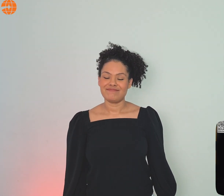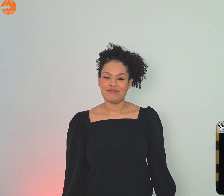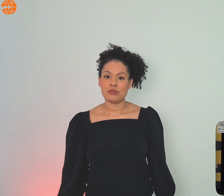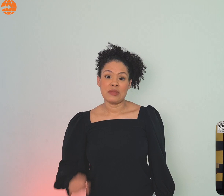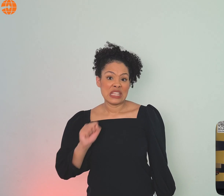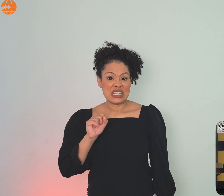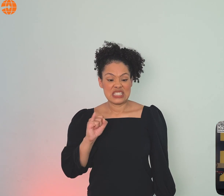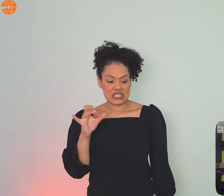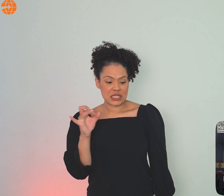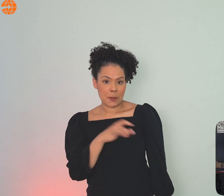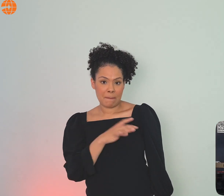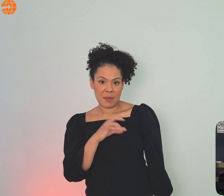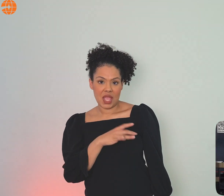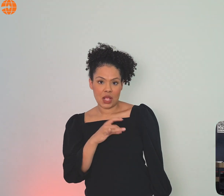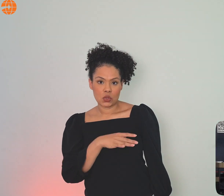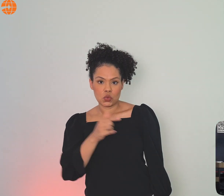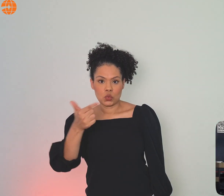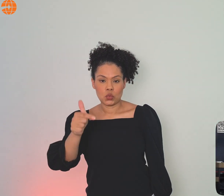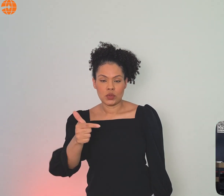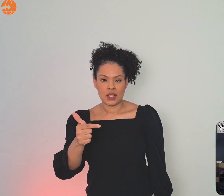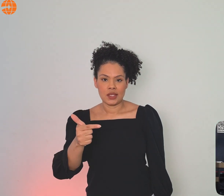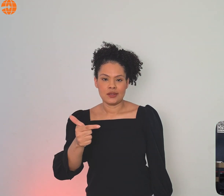sem medo, você pode ser irresponsável.